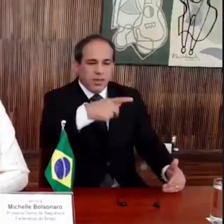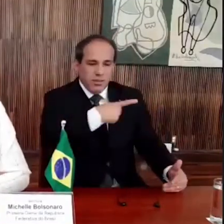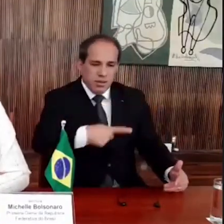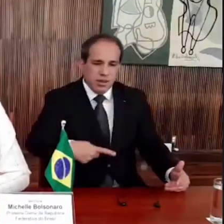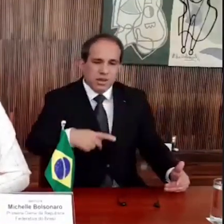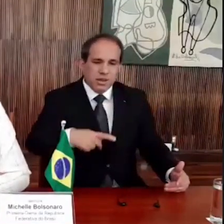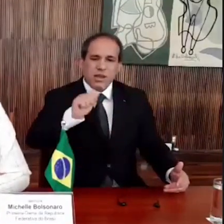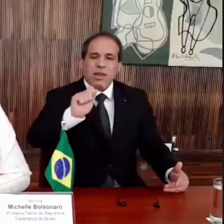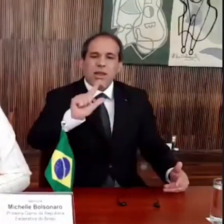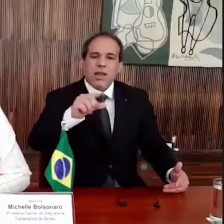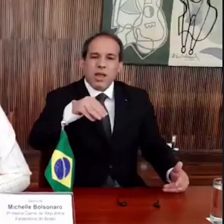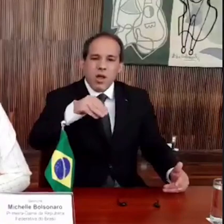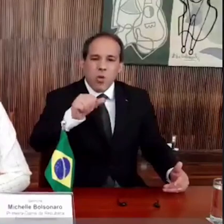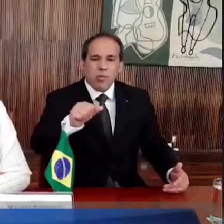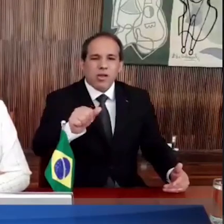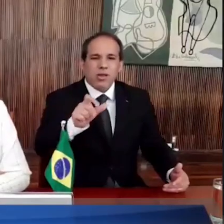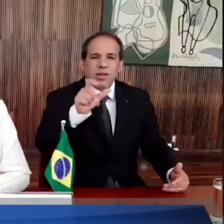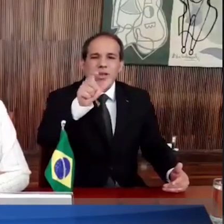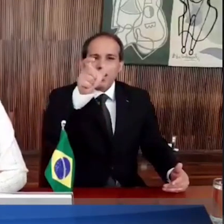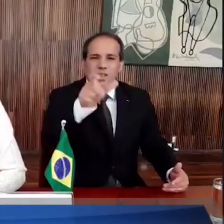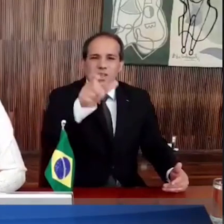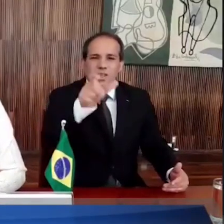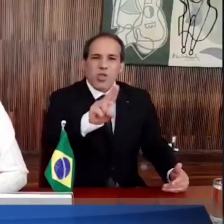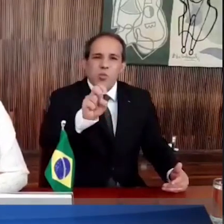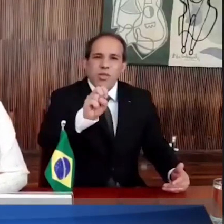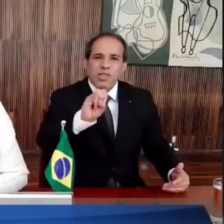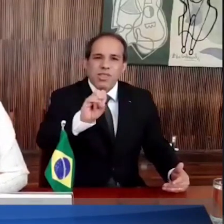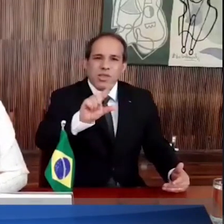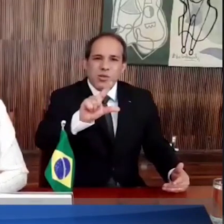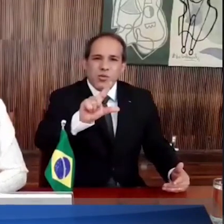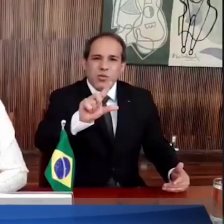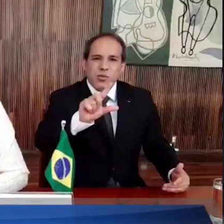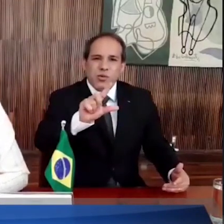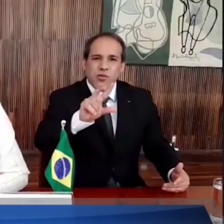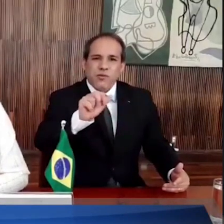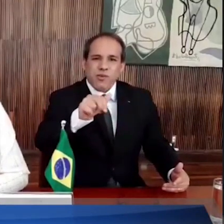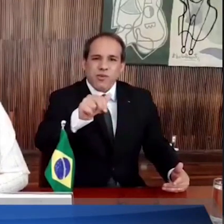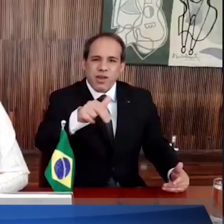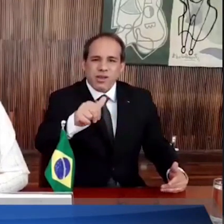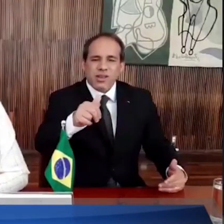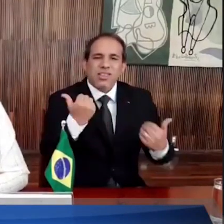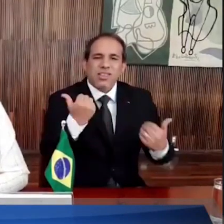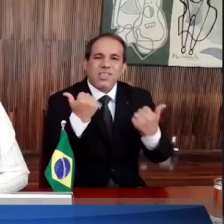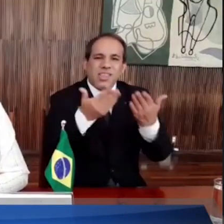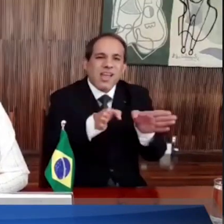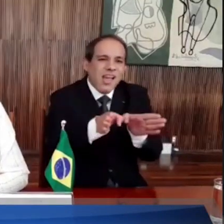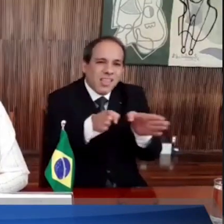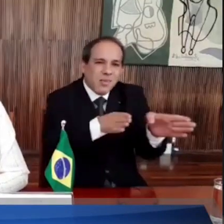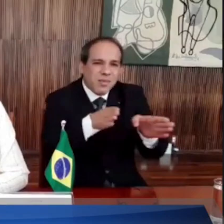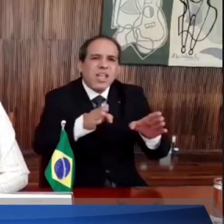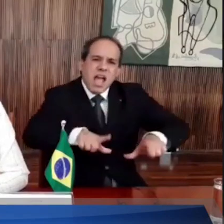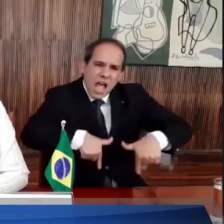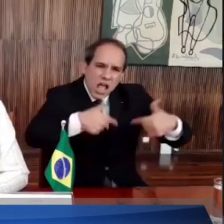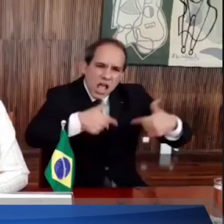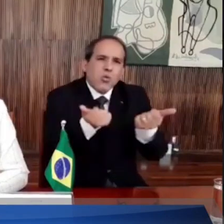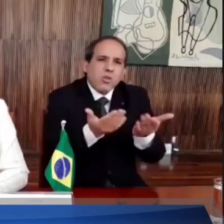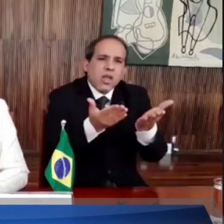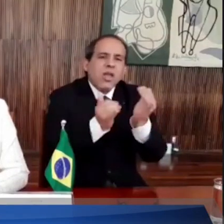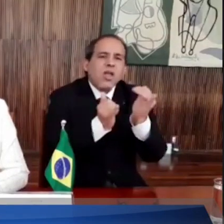ALMA, Silvana Ábido, pela acessibilidade, pela iniciativa de levar informação à comunidade surda